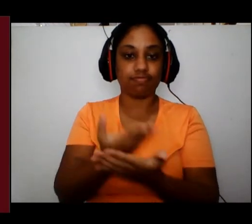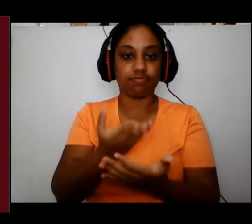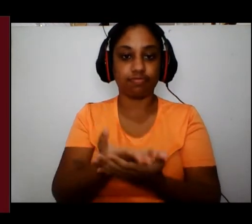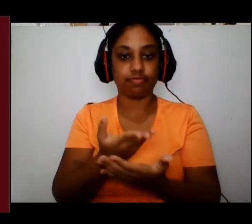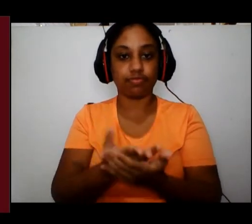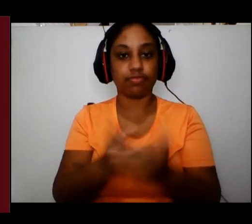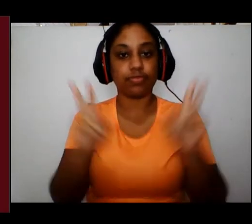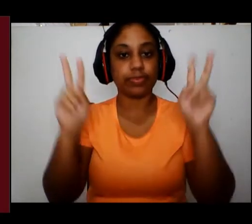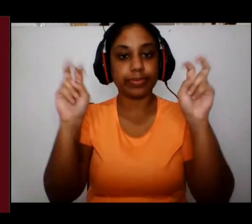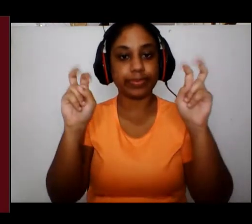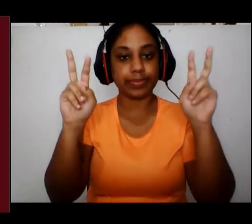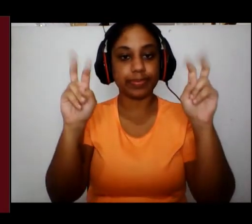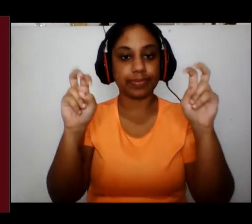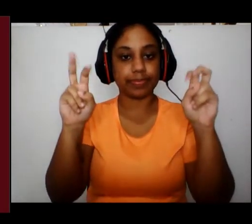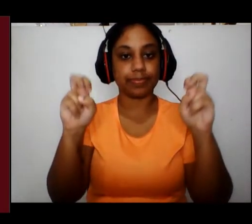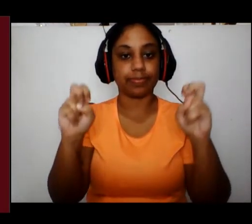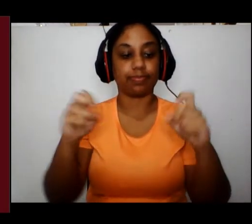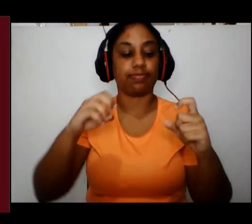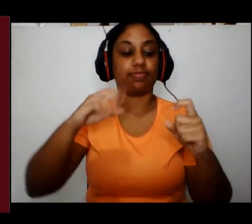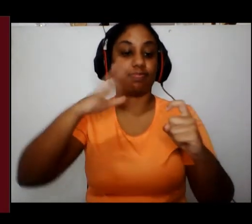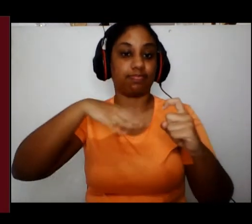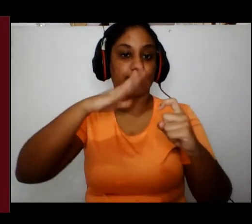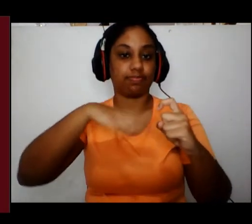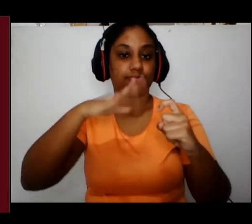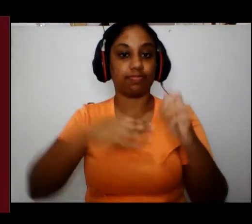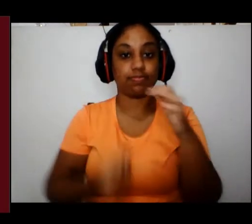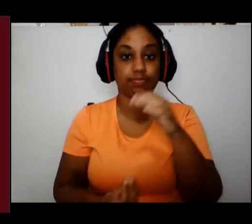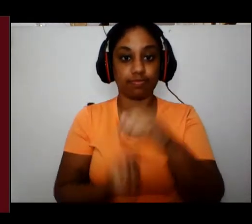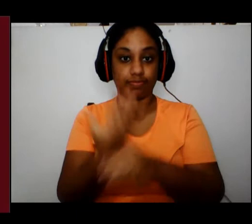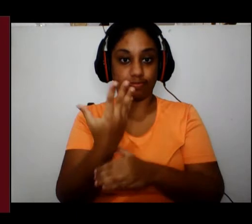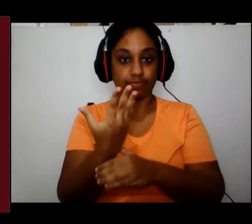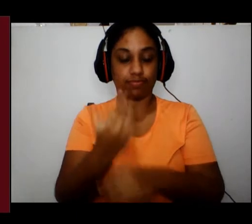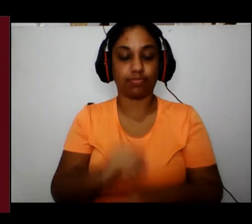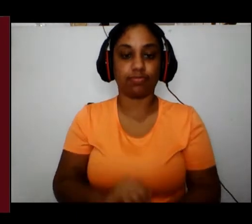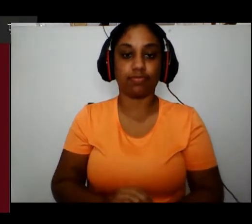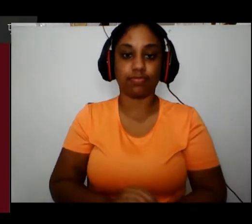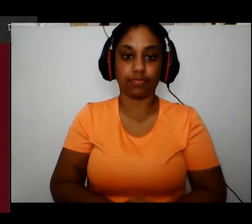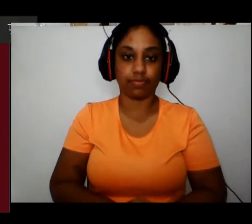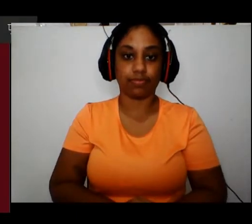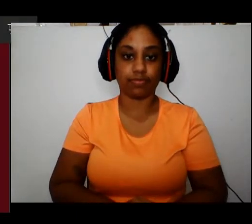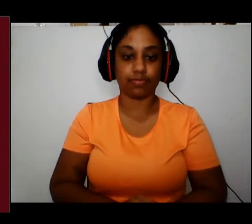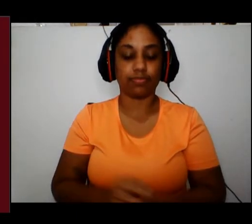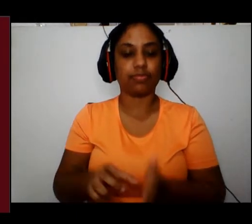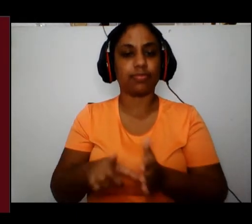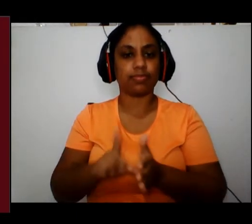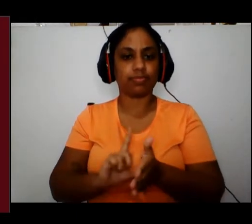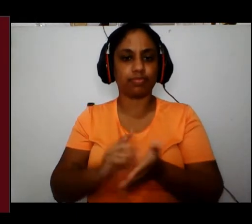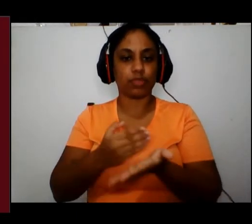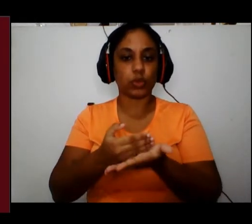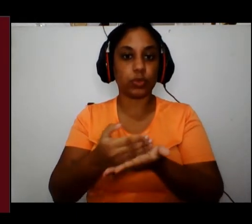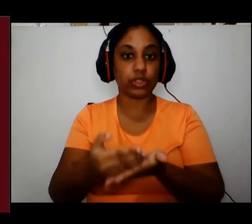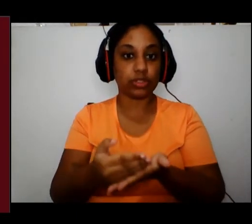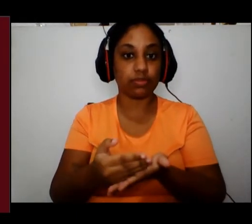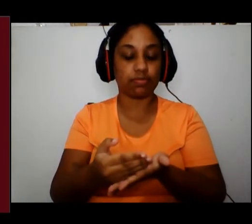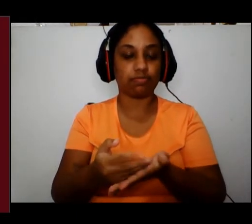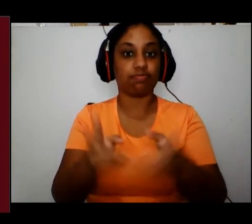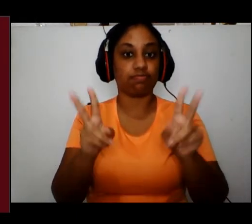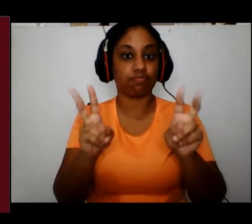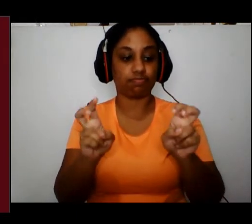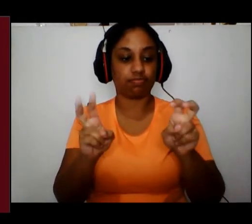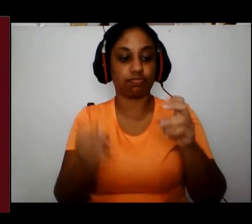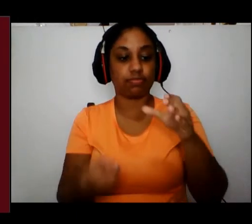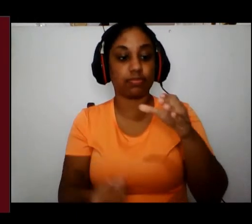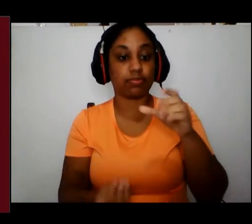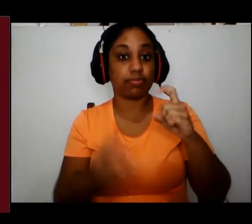dessa disciplina, nós estudaremos um pouco sobre os mitos fundantes. Antes de nós iniciarmos a nossa discussão